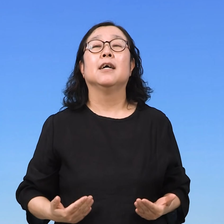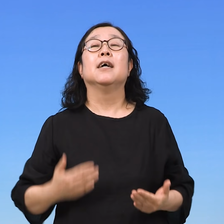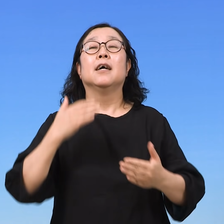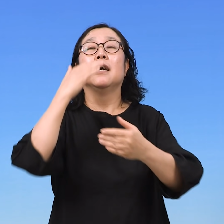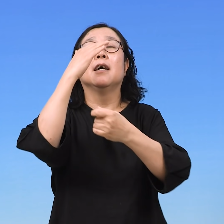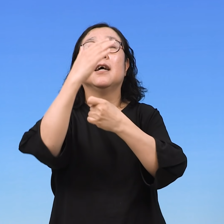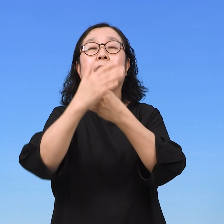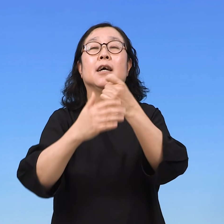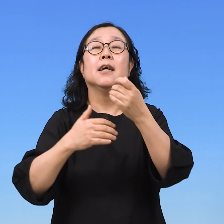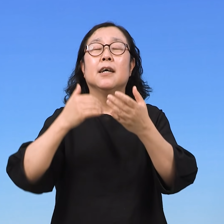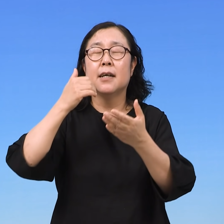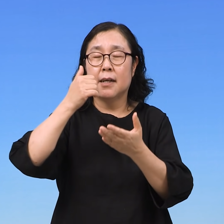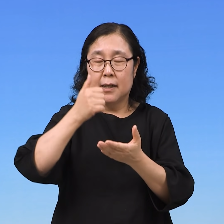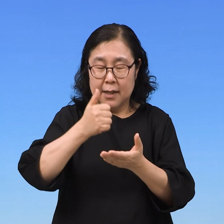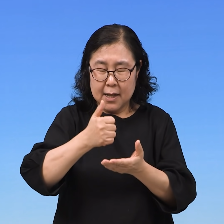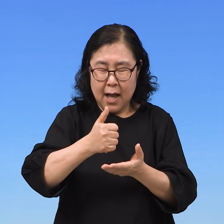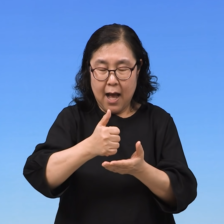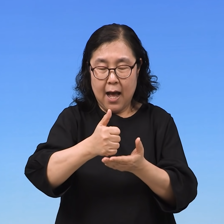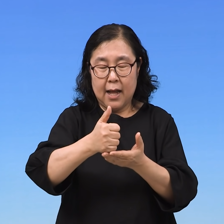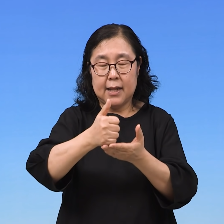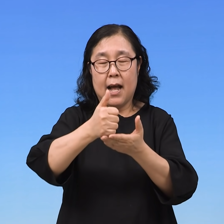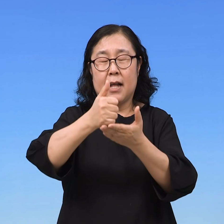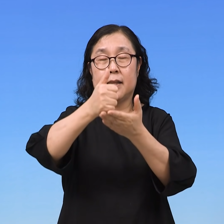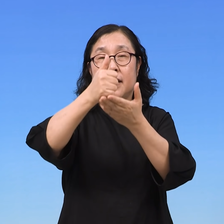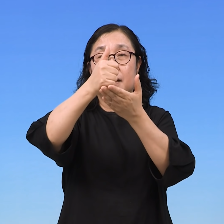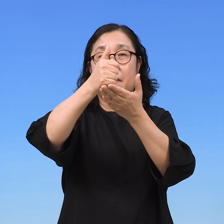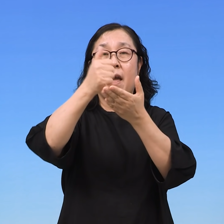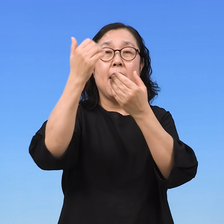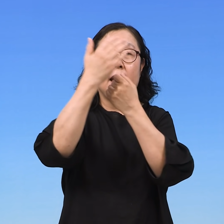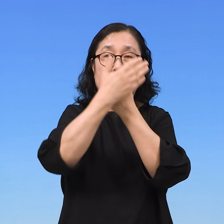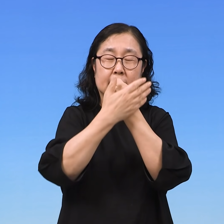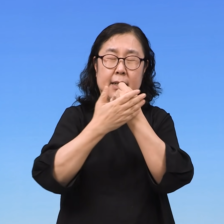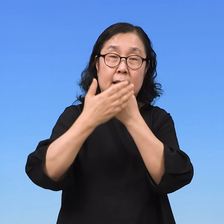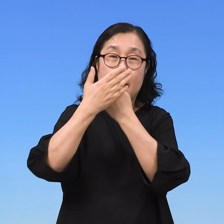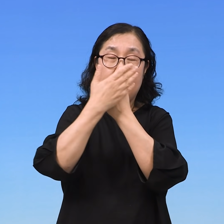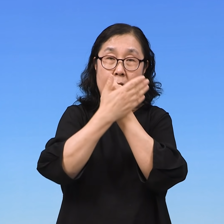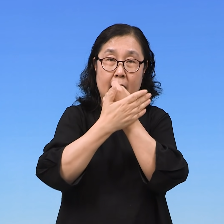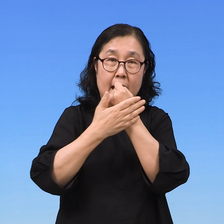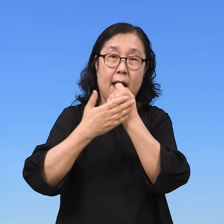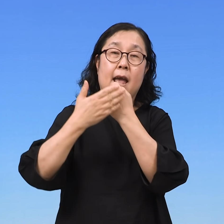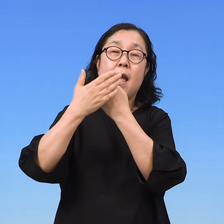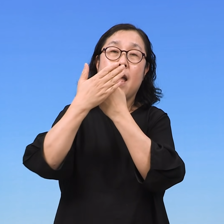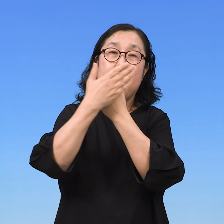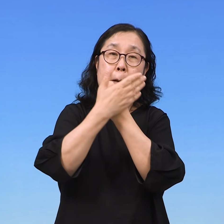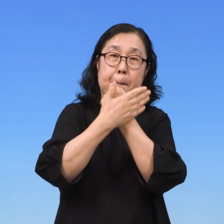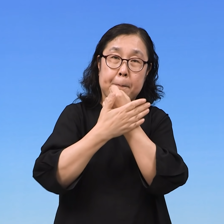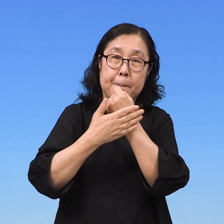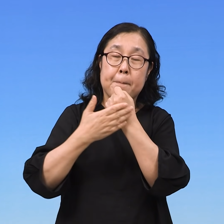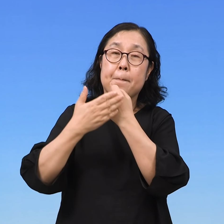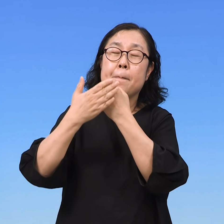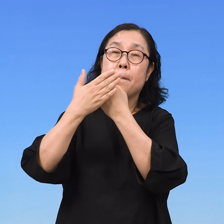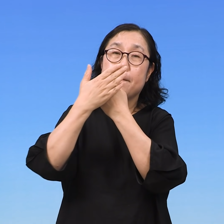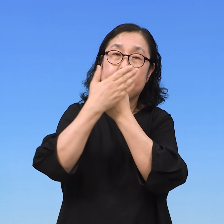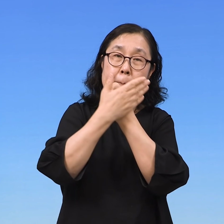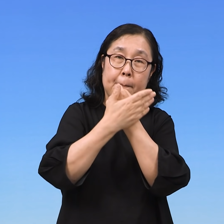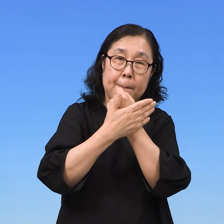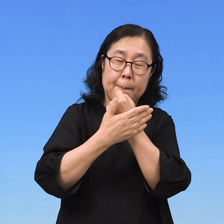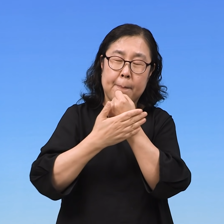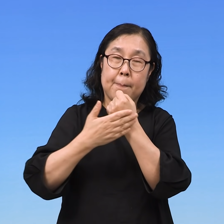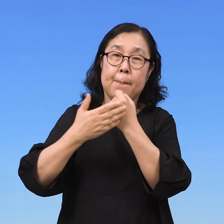하나님의 은혜, 하나님의 은혜. 여러분, 지난 세월 다시 한번